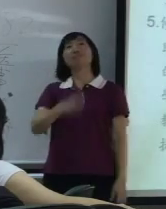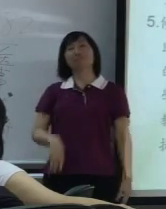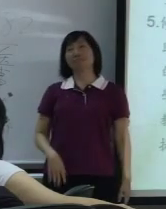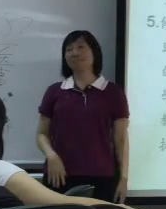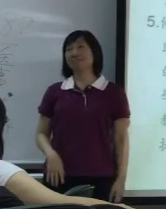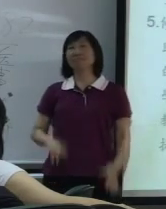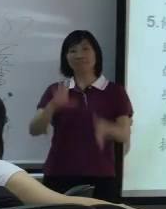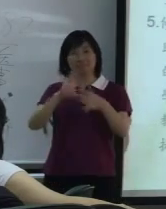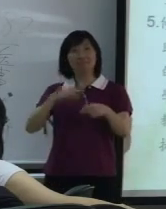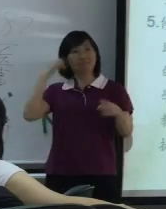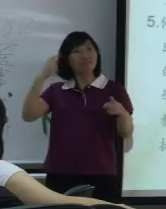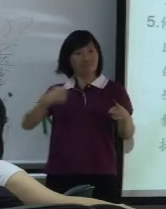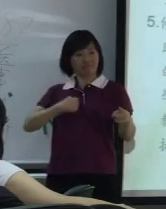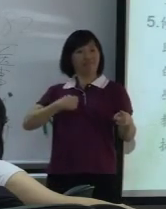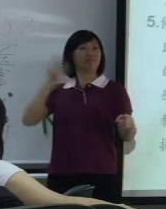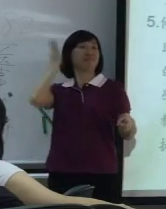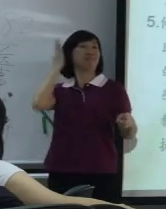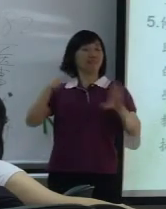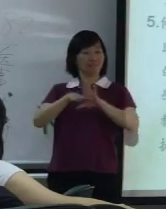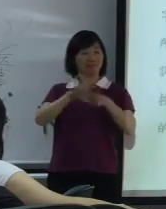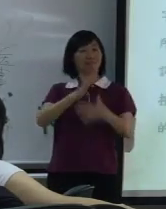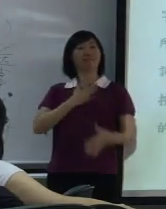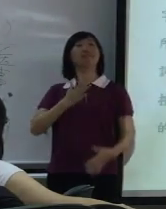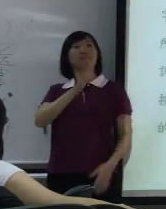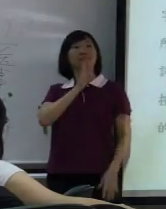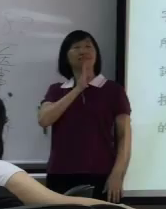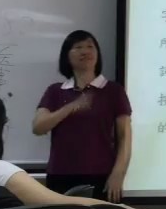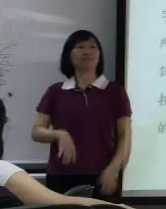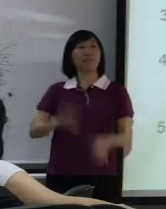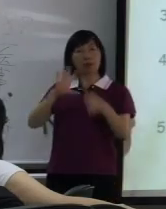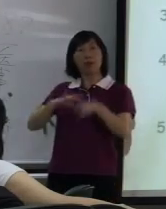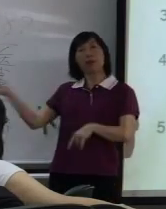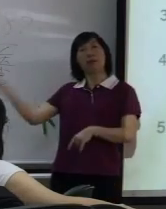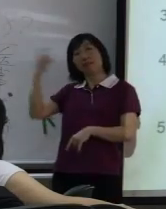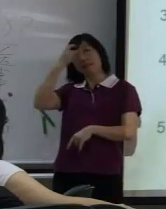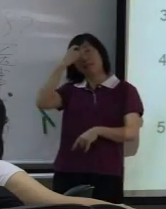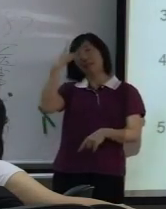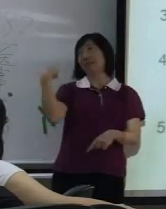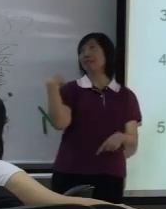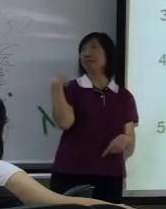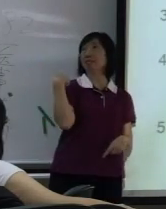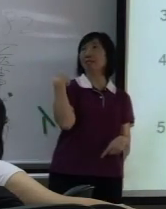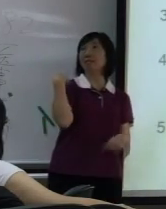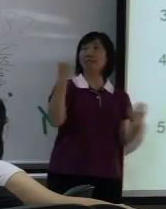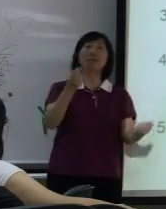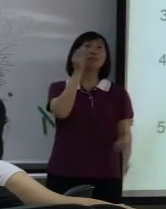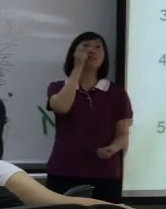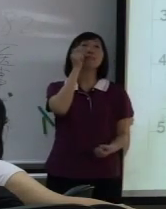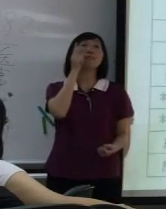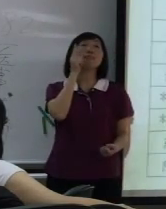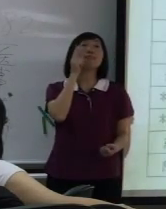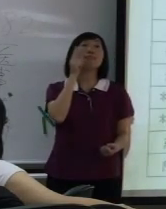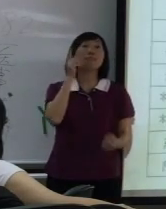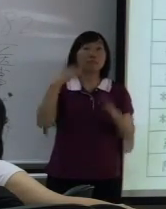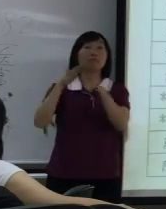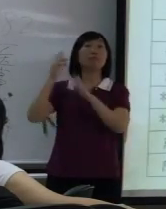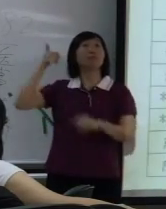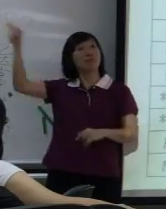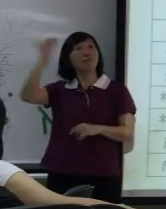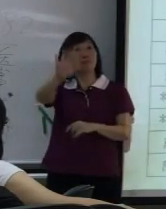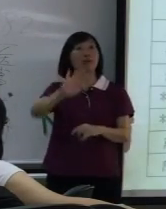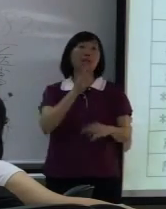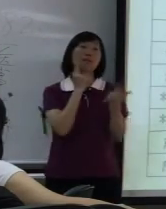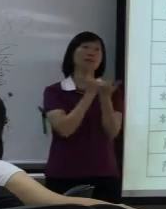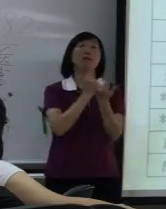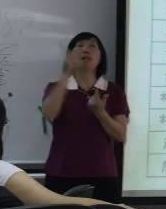是聋人的文化。所以陈清梅昨天在台南他出席了，今天